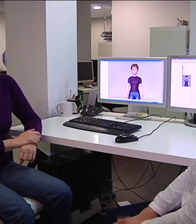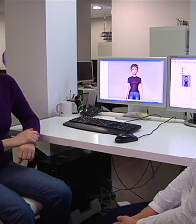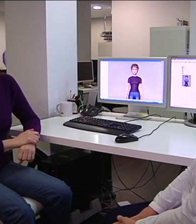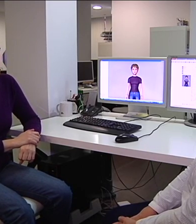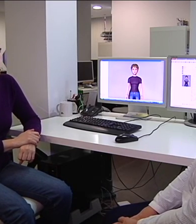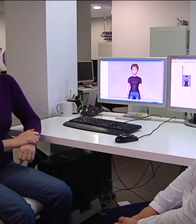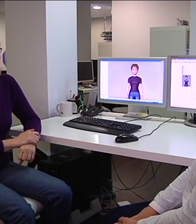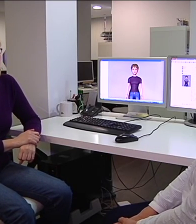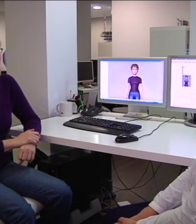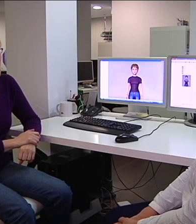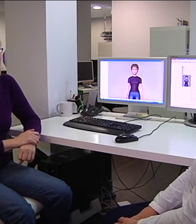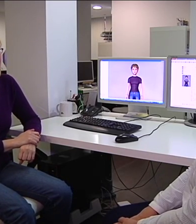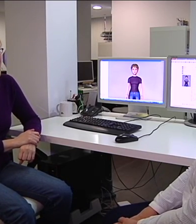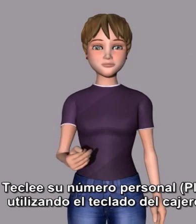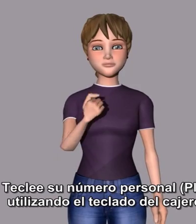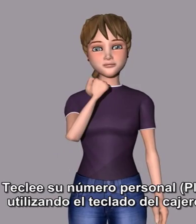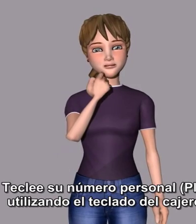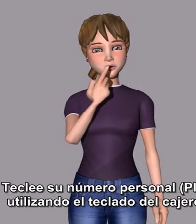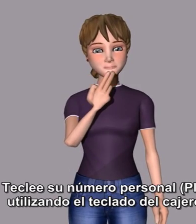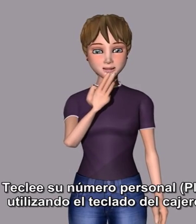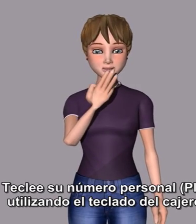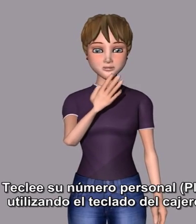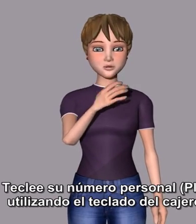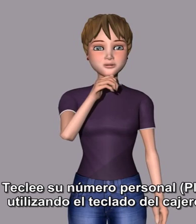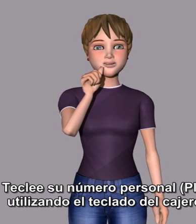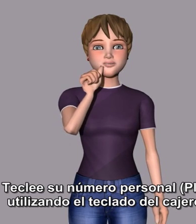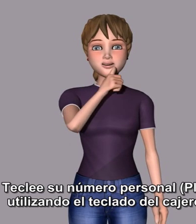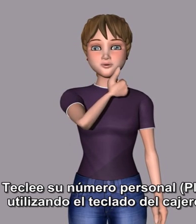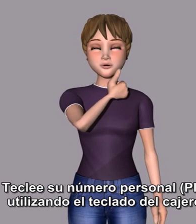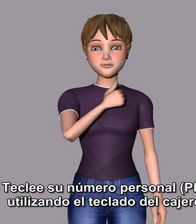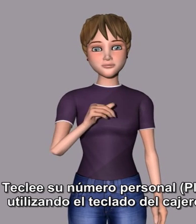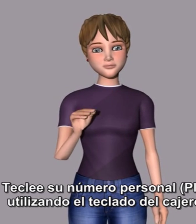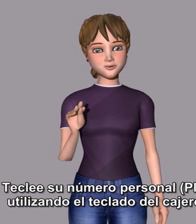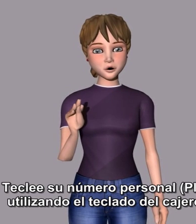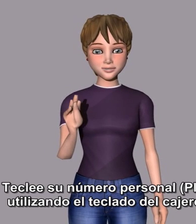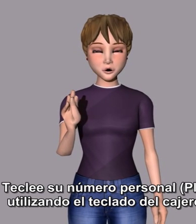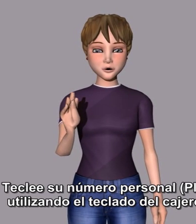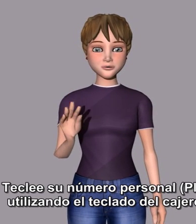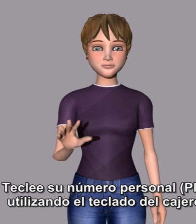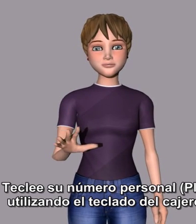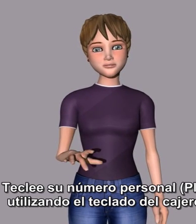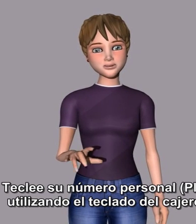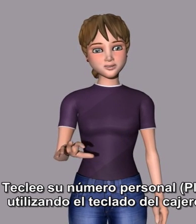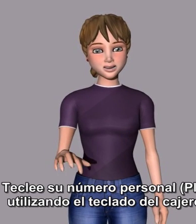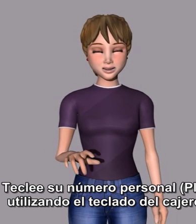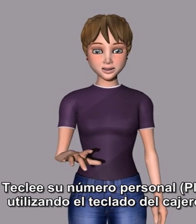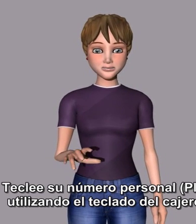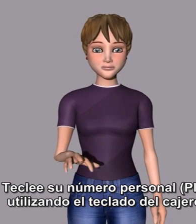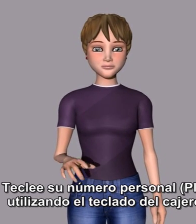adaptadas a nuestras necesidades. Porque su lenguaje es amplio, conoce ya 1.600 signos de una lengua que cuenta